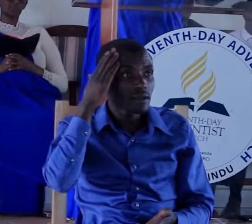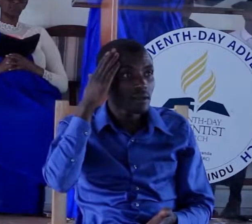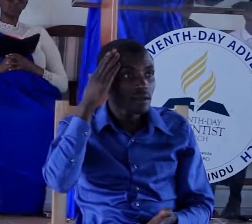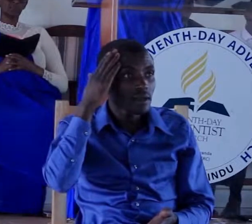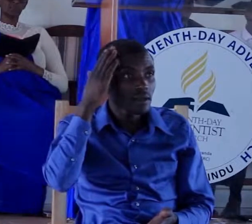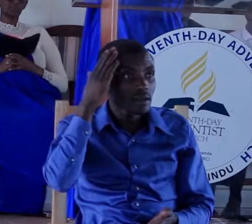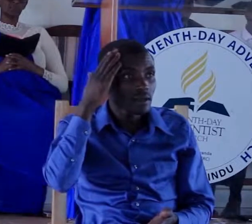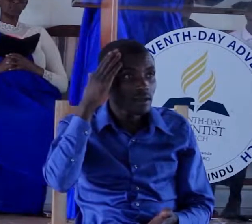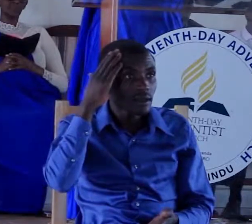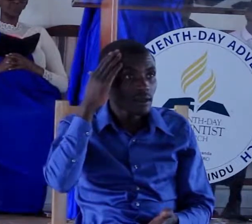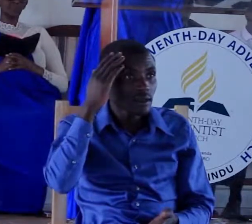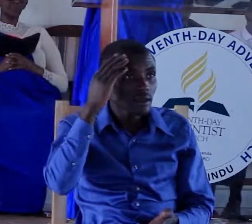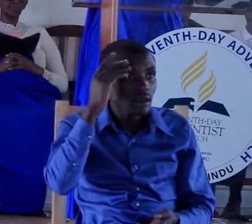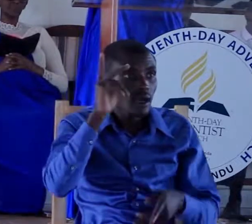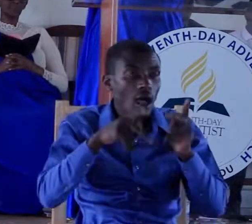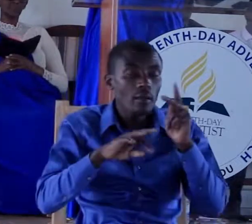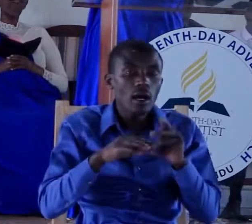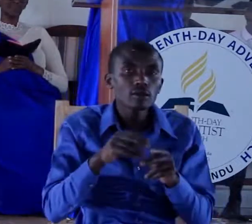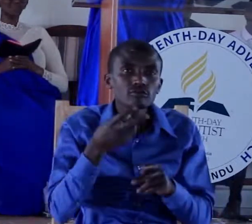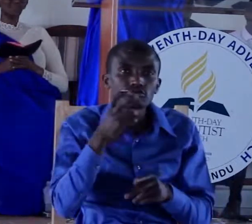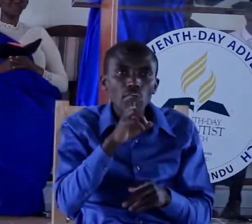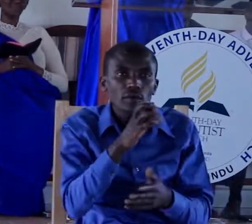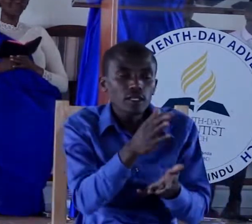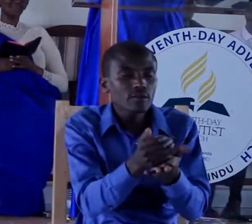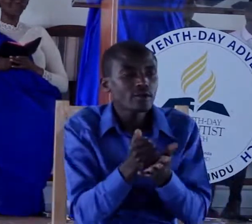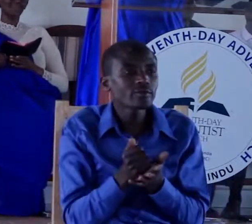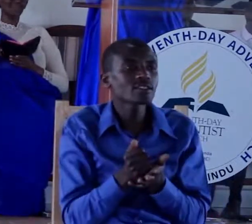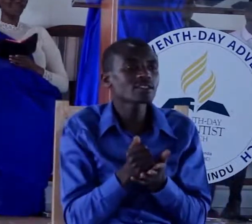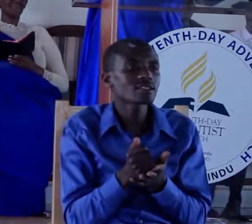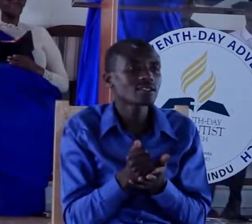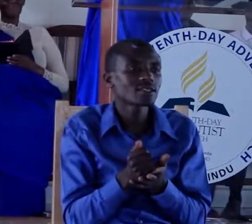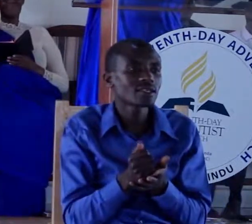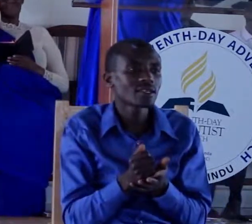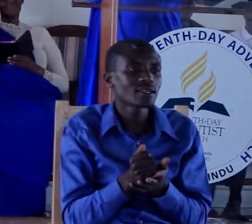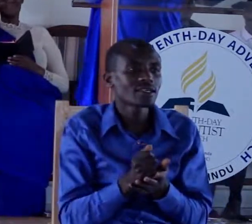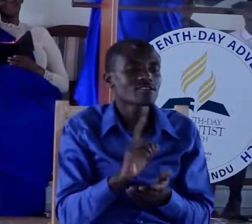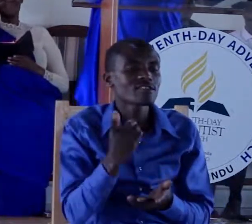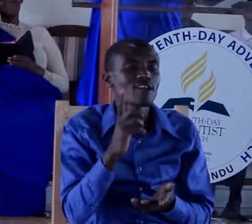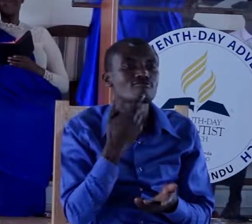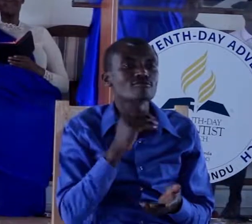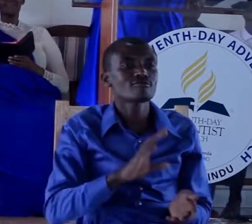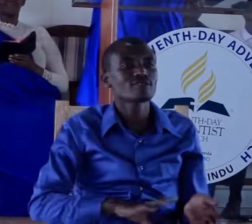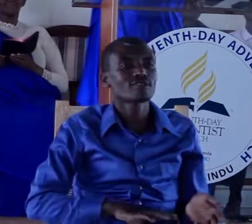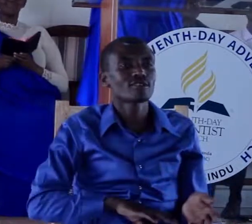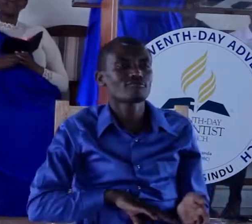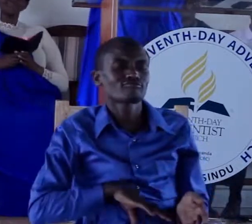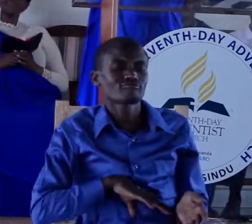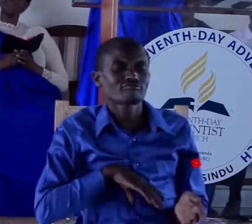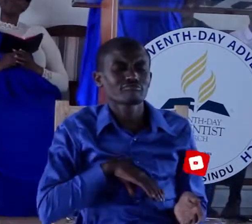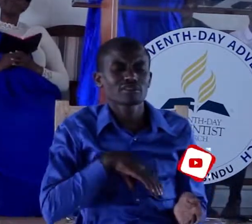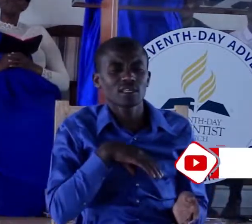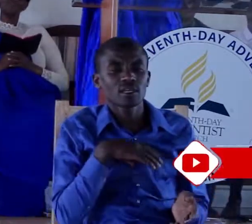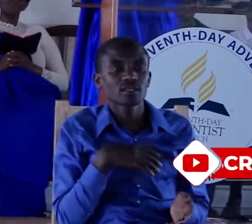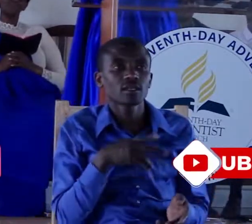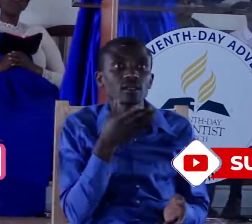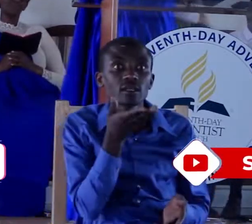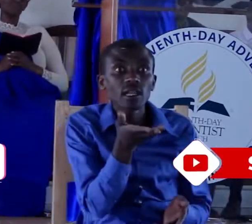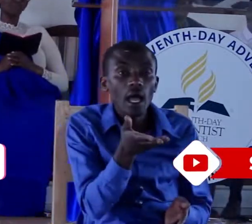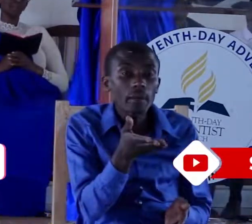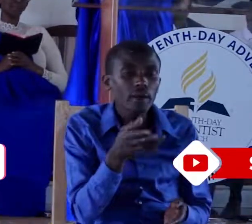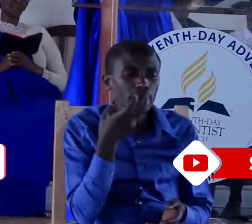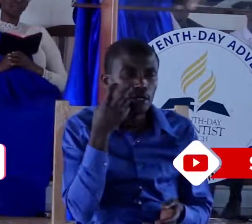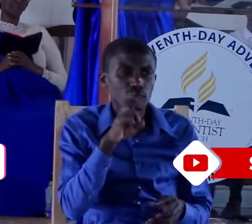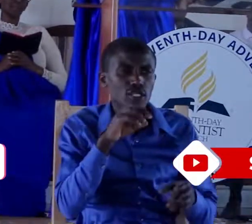wabibonye njyenyine ababibonye mwamfasha mujye mujye muri rata niyo mwarabibonye mwabivuga namwe mwarabibonye mu Bugesera